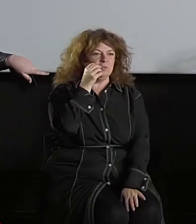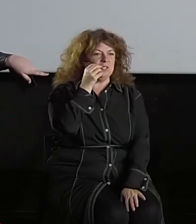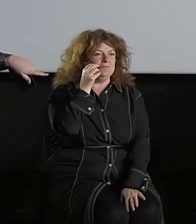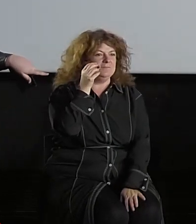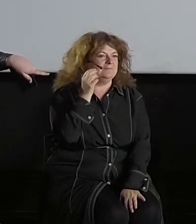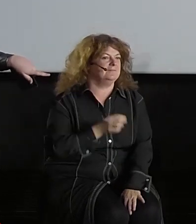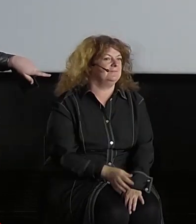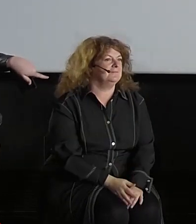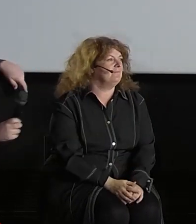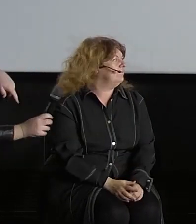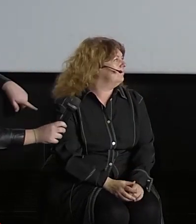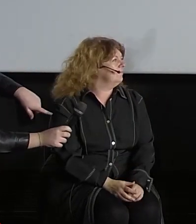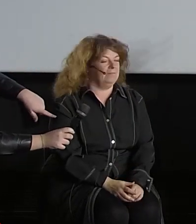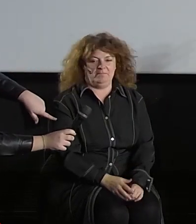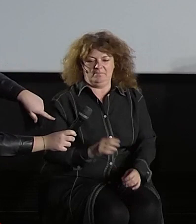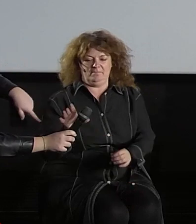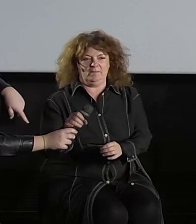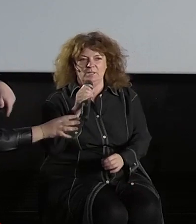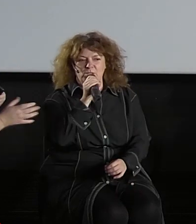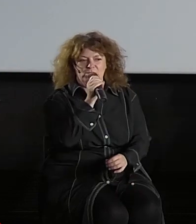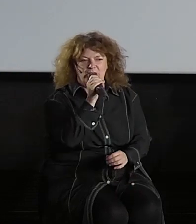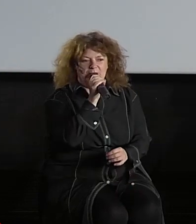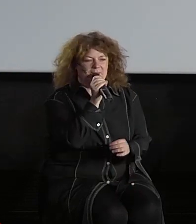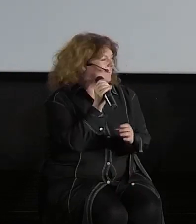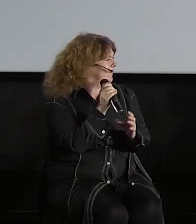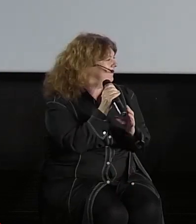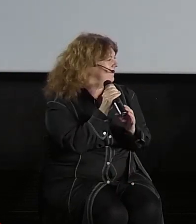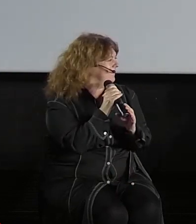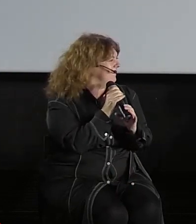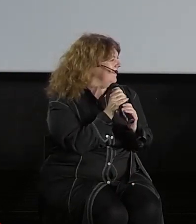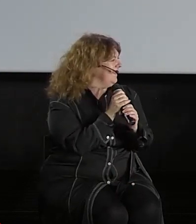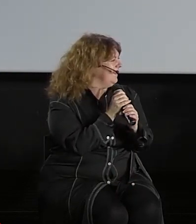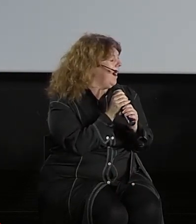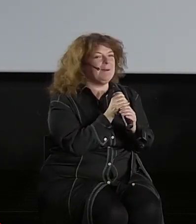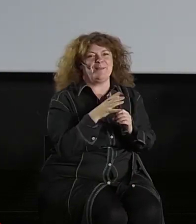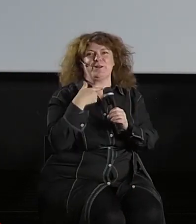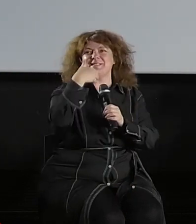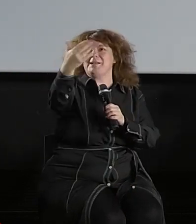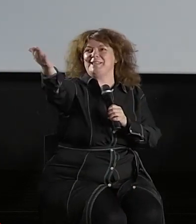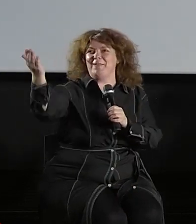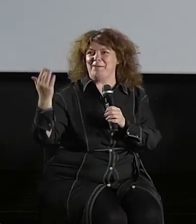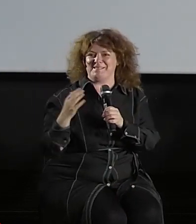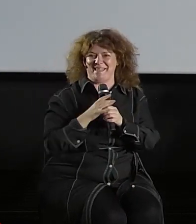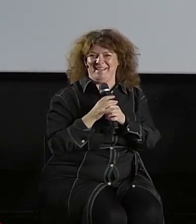micro no soy la única sorda quey aquí en la sala No pues ya está pues entonces nadie